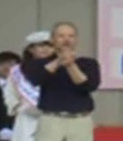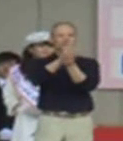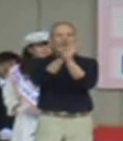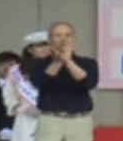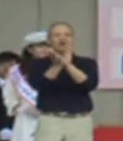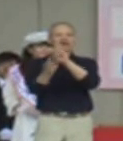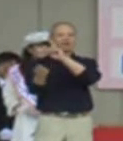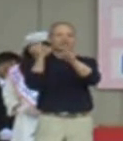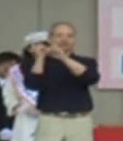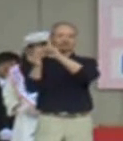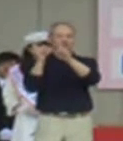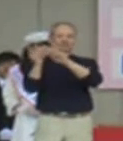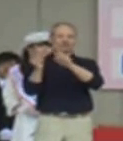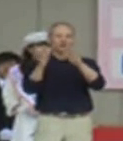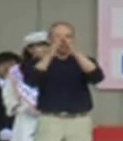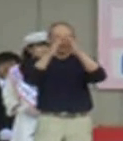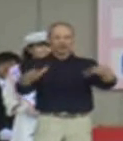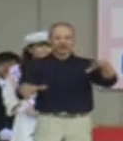会場で初めてこう、